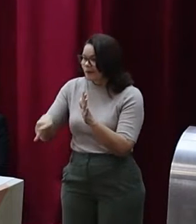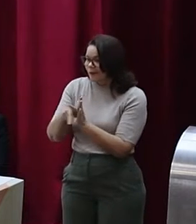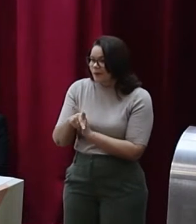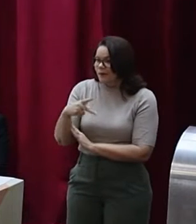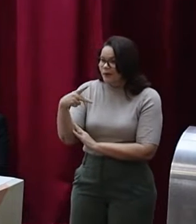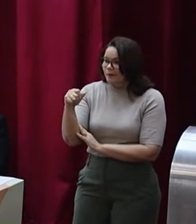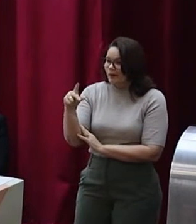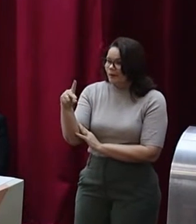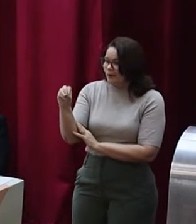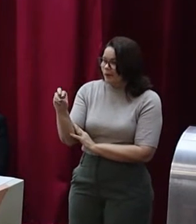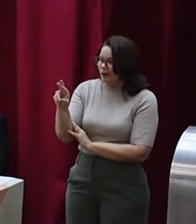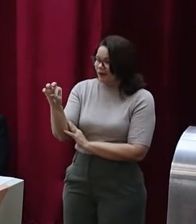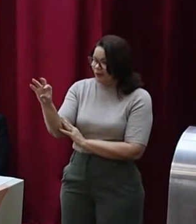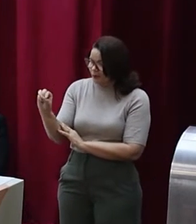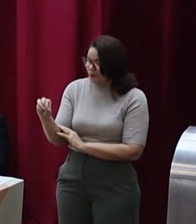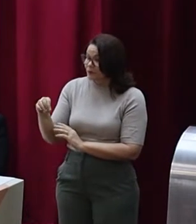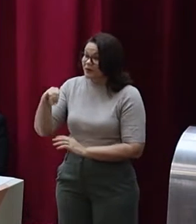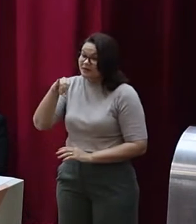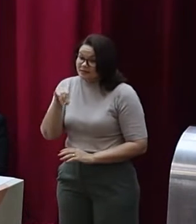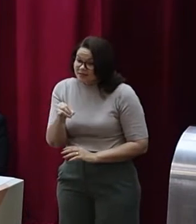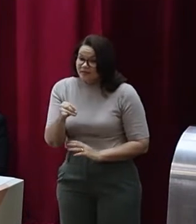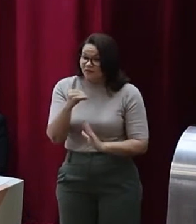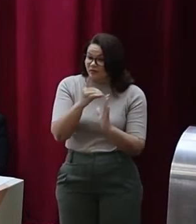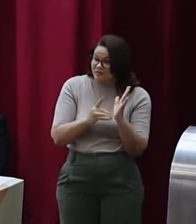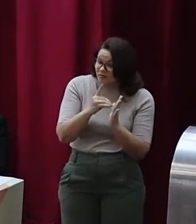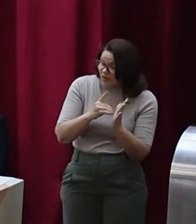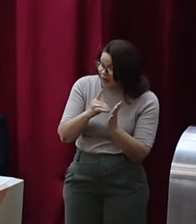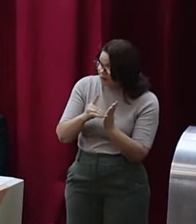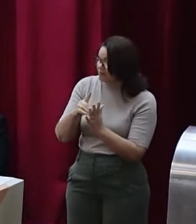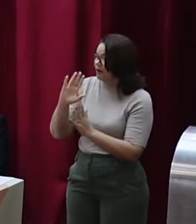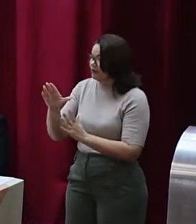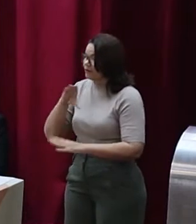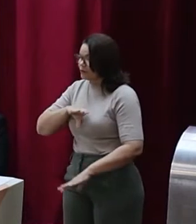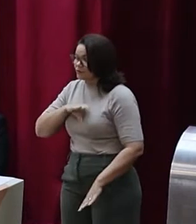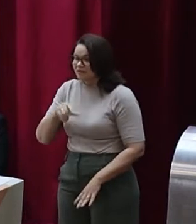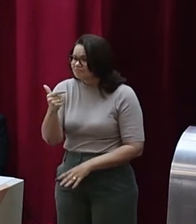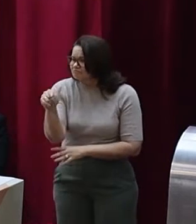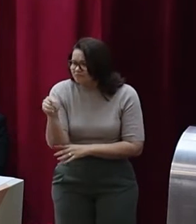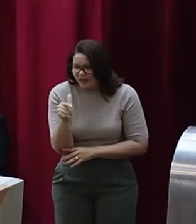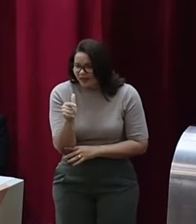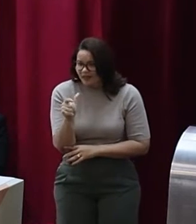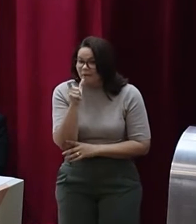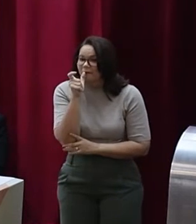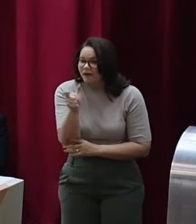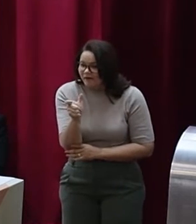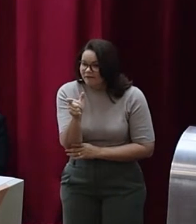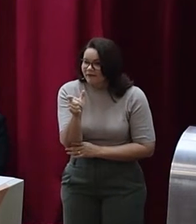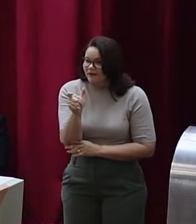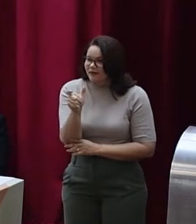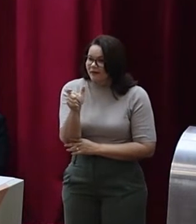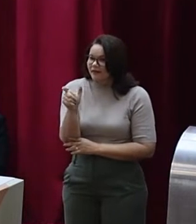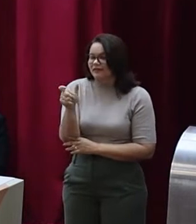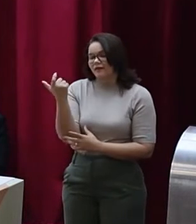direito, e qualquer dicionário convencional do português que você abrir não vai ter a expressão papo reto. Então, o que